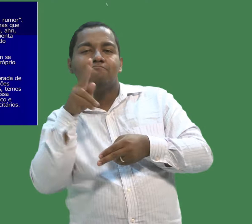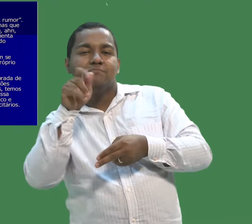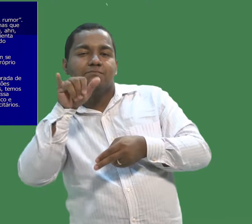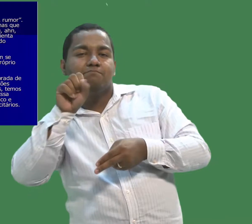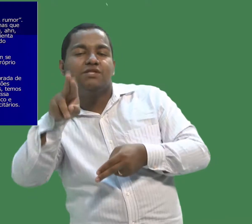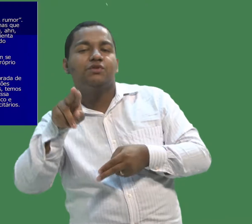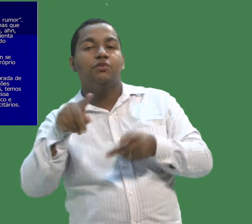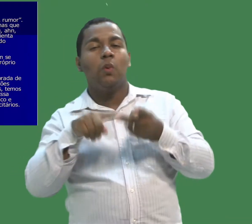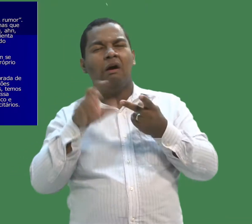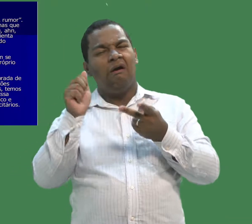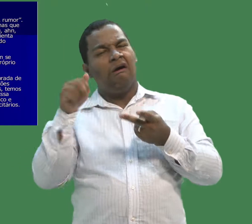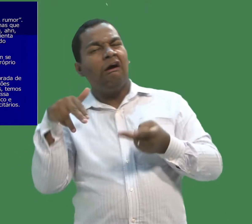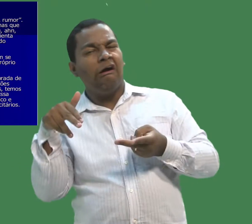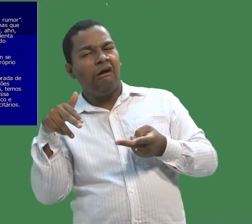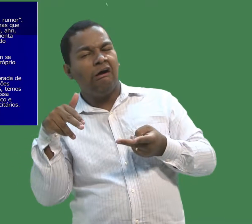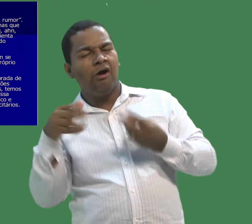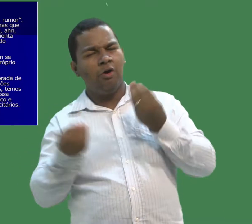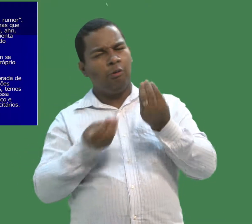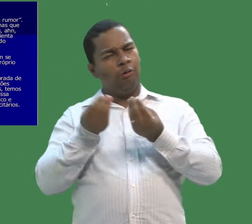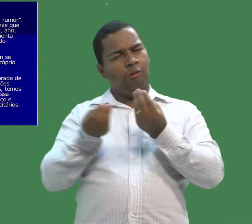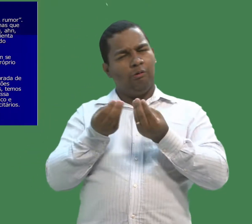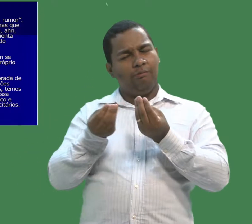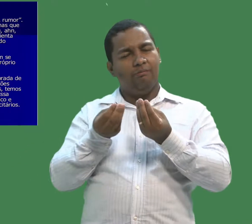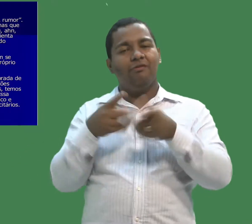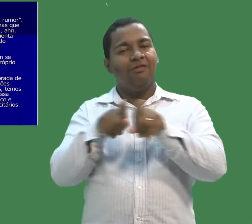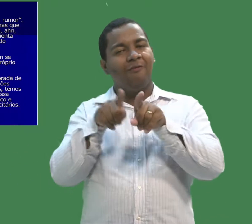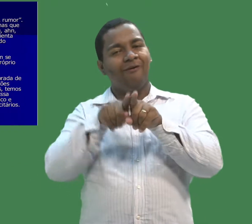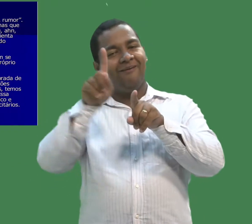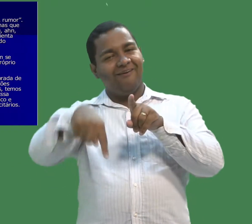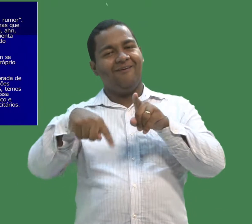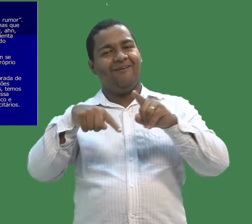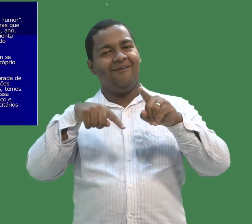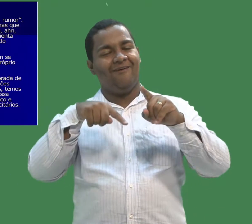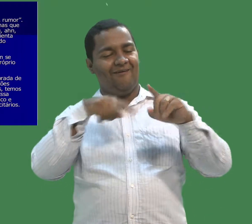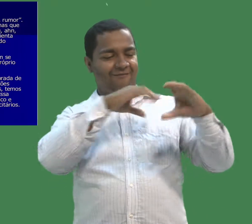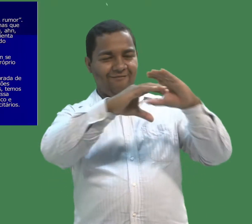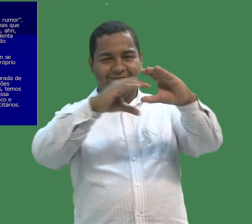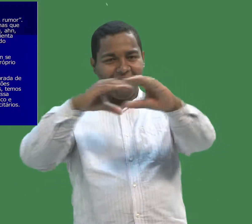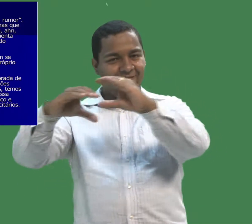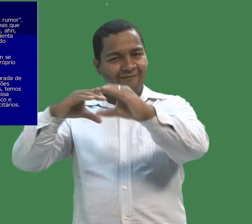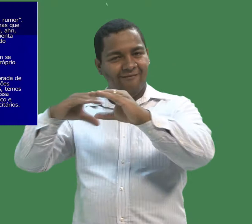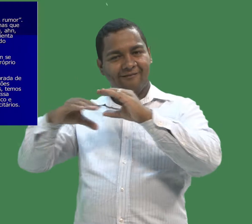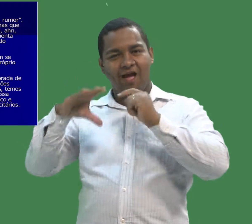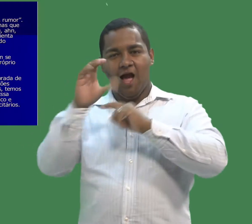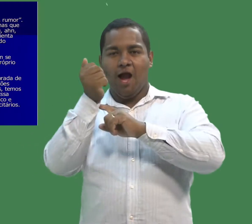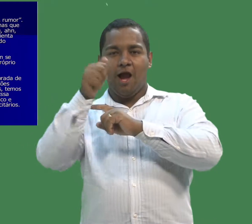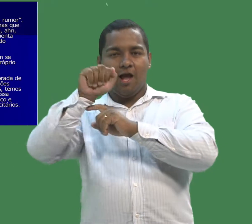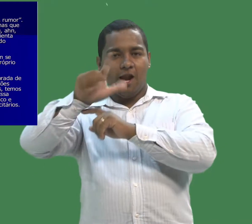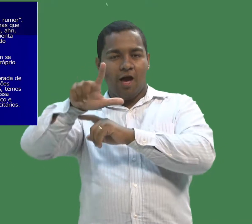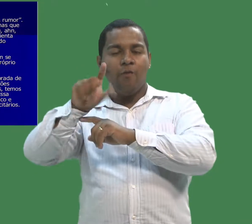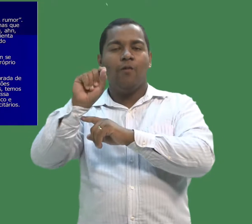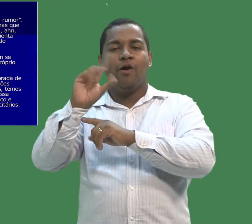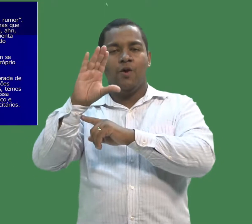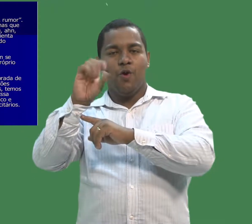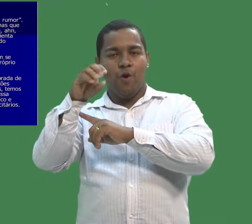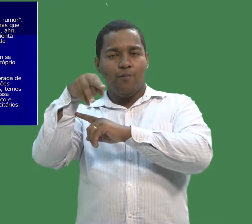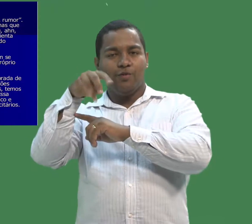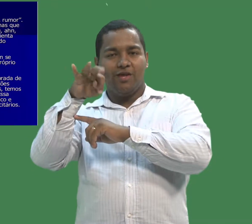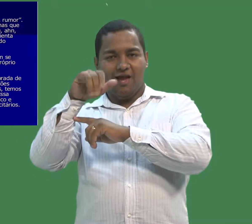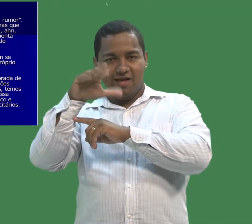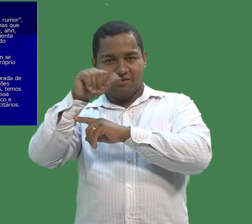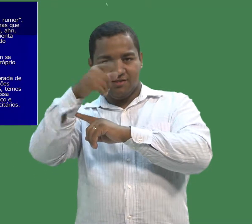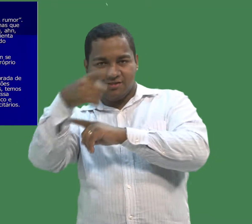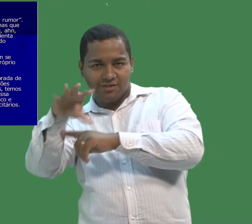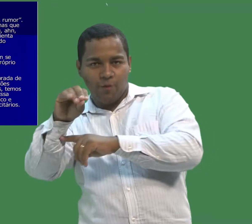se orienta sobre o canal de comunicação ou contato, buscando verificar e fortalecer sua eficiência. Na função